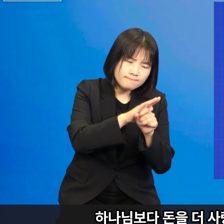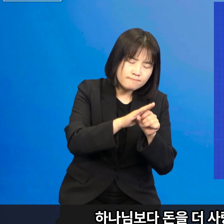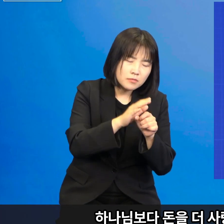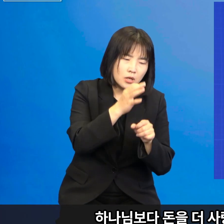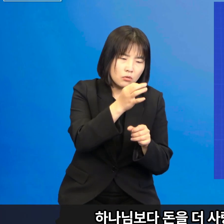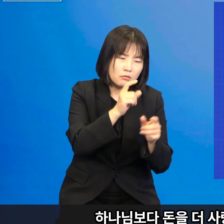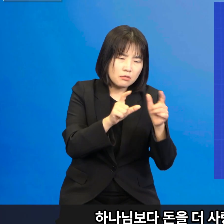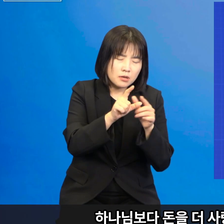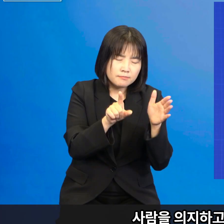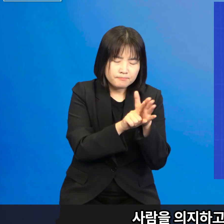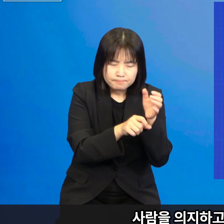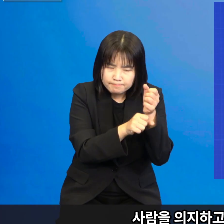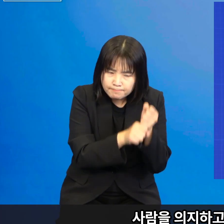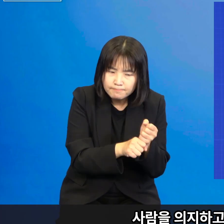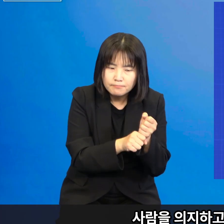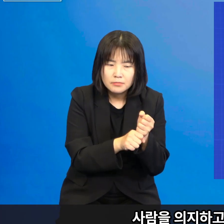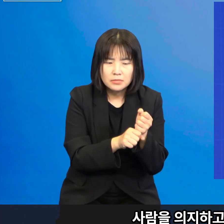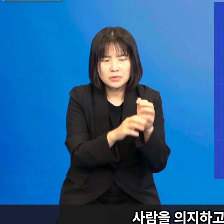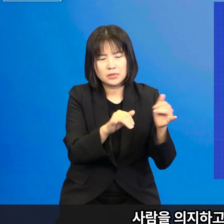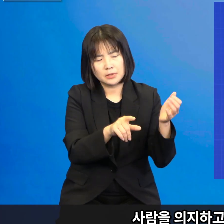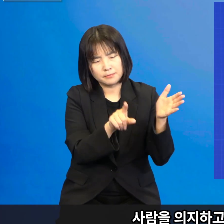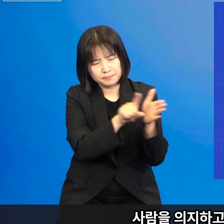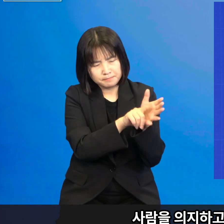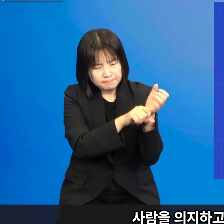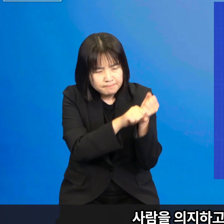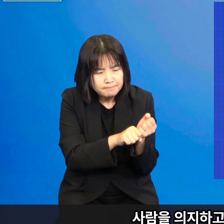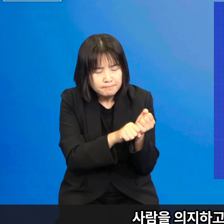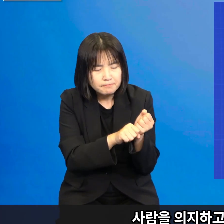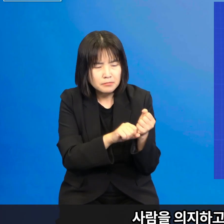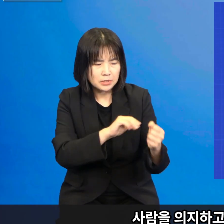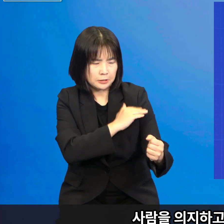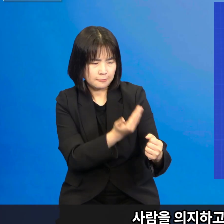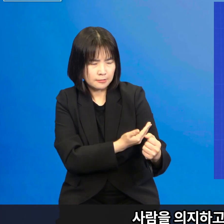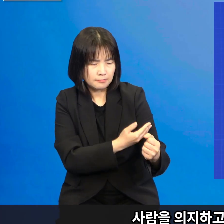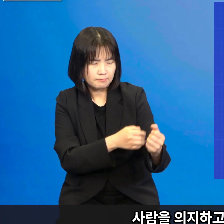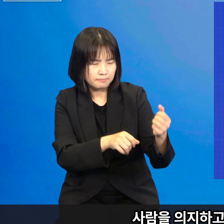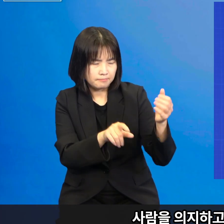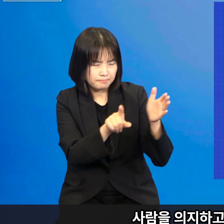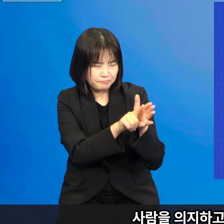의지하고, 사람을 의지하고, 권력을 의지하고.